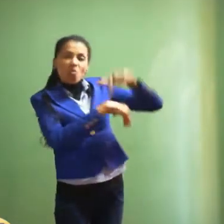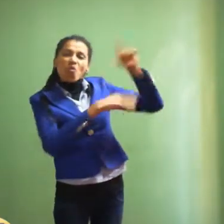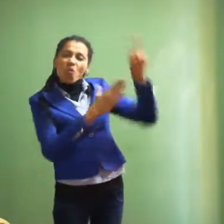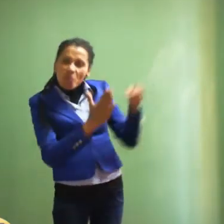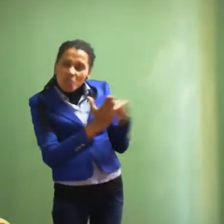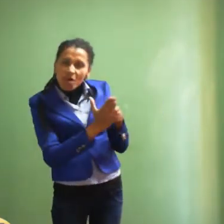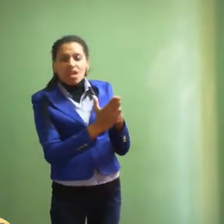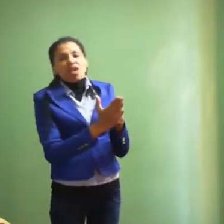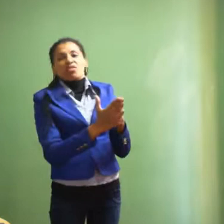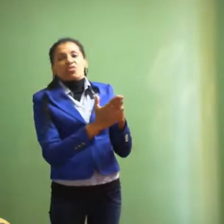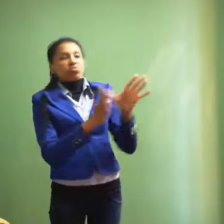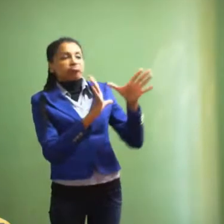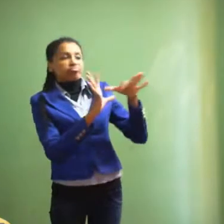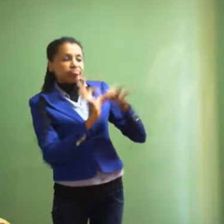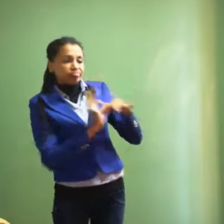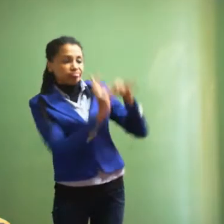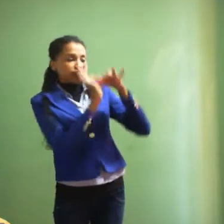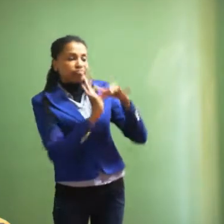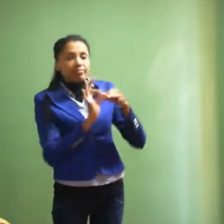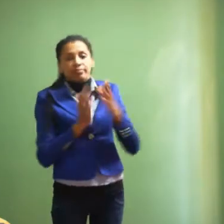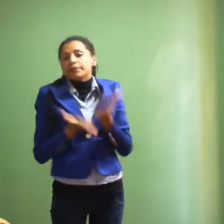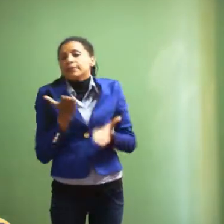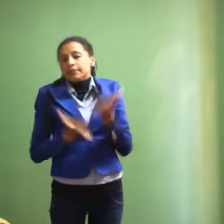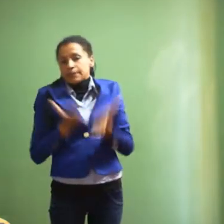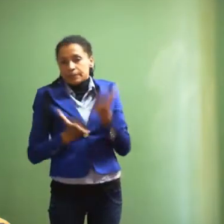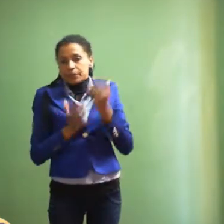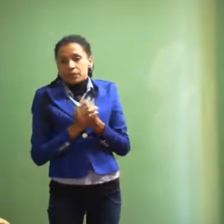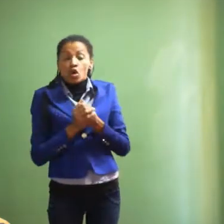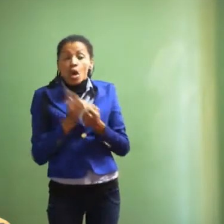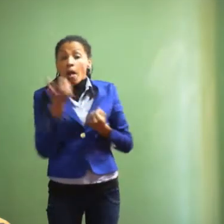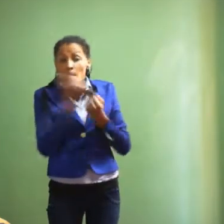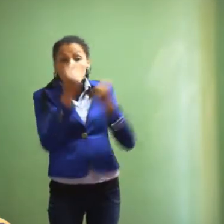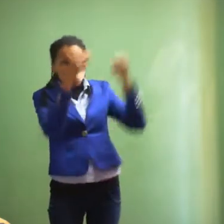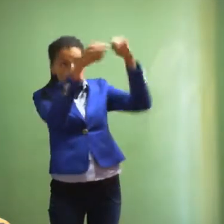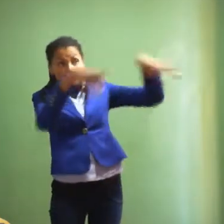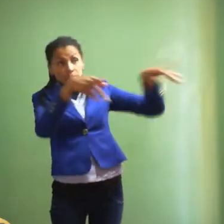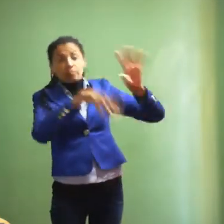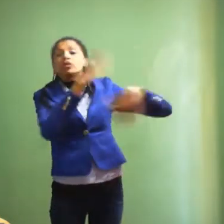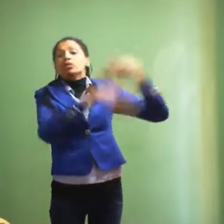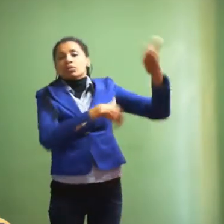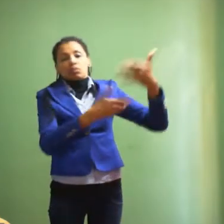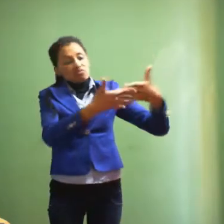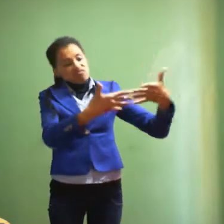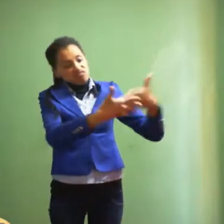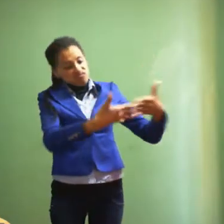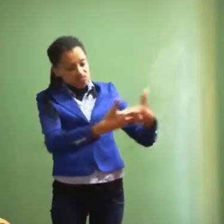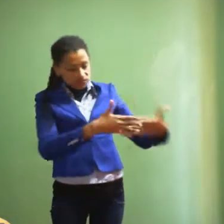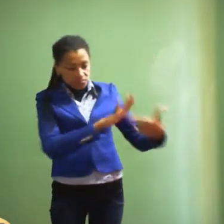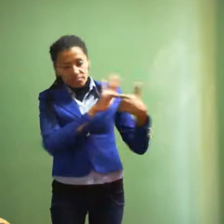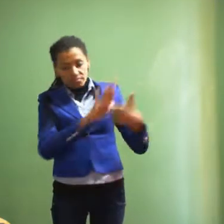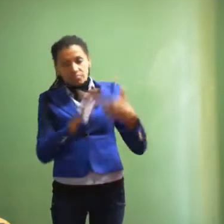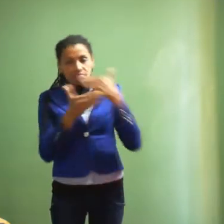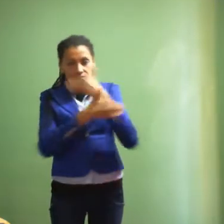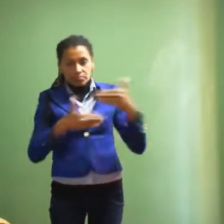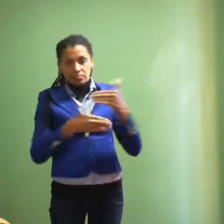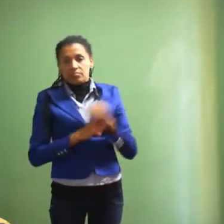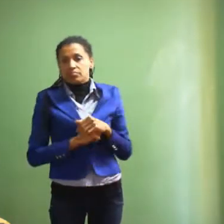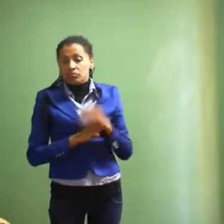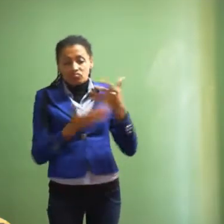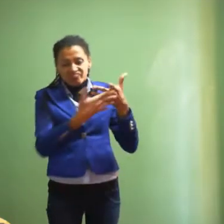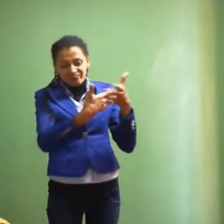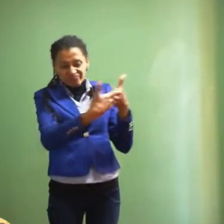con su sentido. Entonces la idea es que sí lo trabajemos con esos esquemas como apoyo, pero que lo complementemos con un escrito completo con